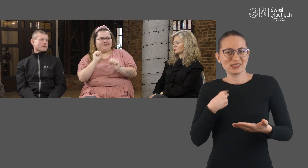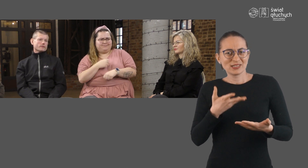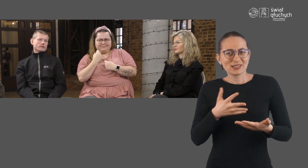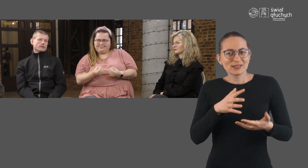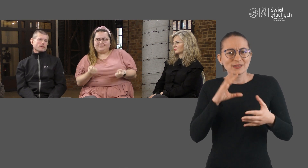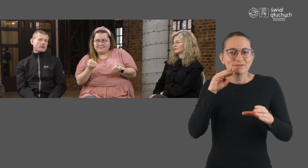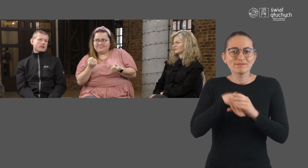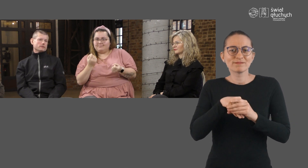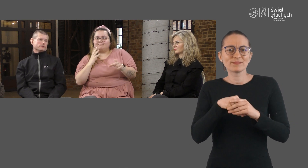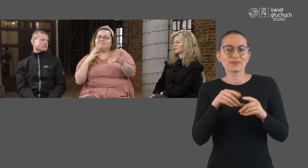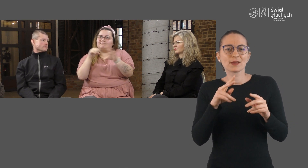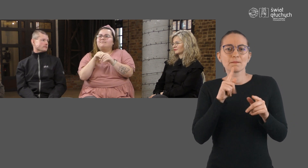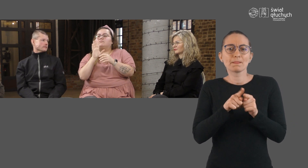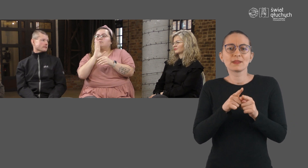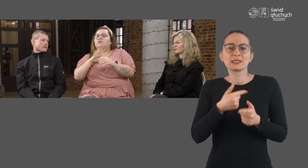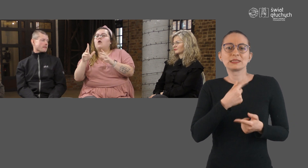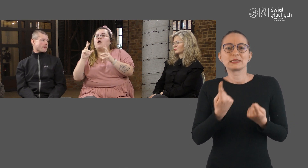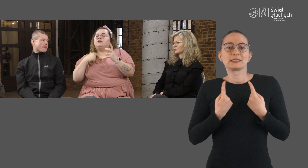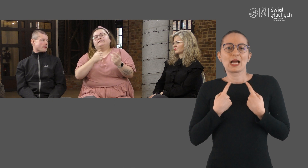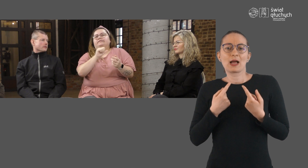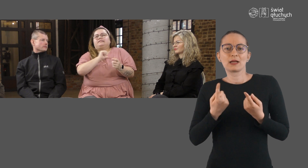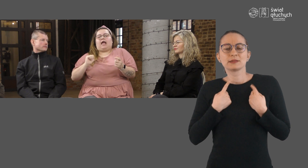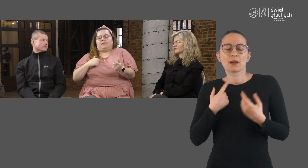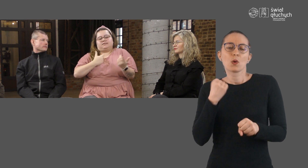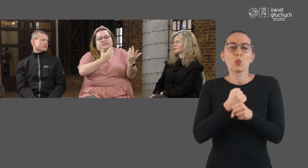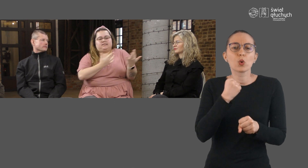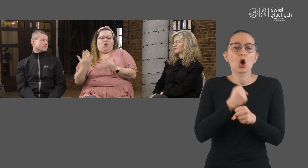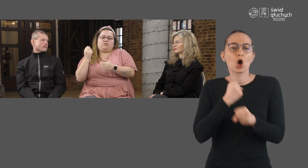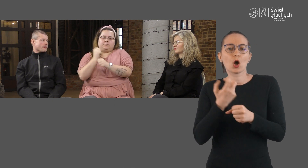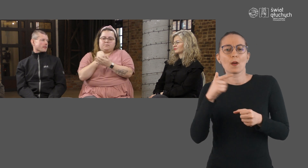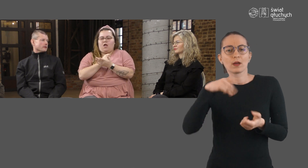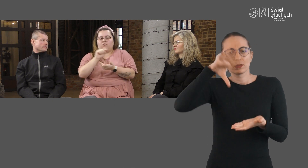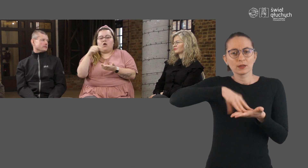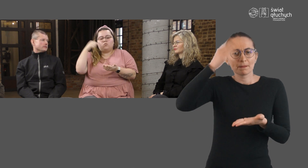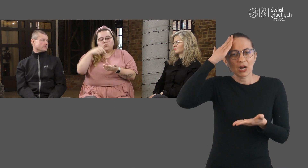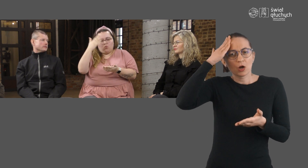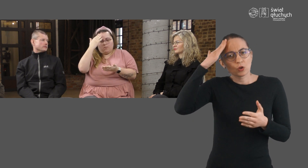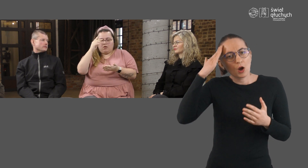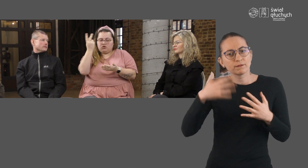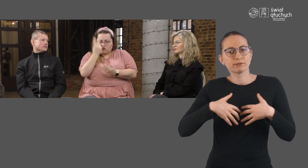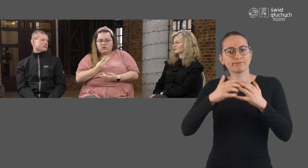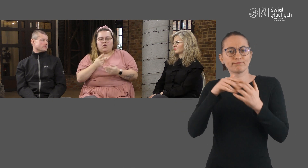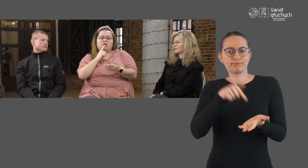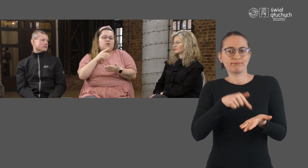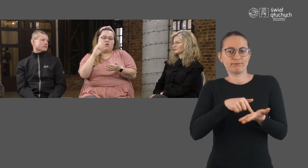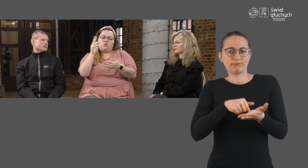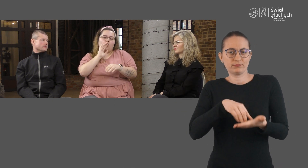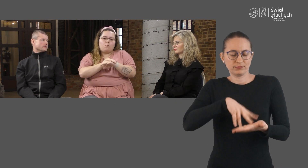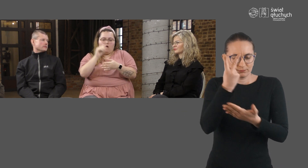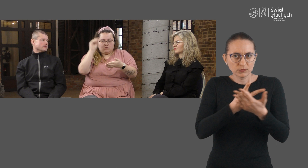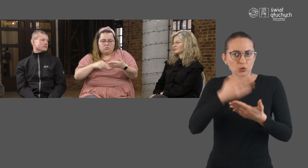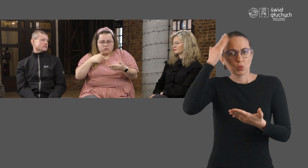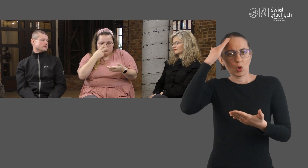No, trzeba dobrze rozumieć wszystko w języku migowym, ale też trzeba znać język polski. Żeby móc samemu załatwiać różne sprawy,